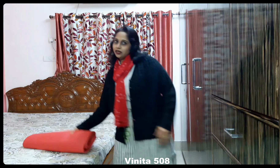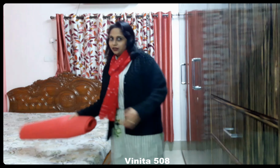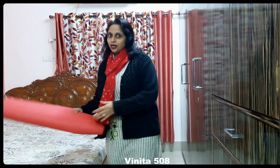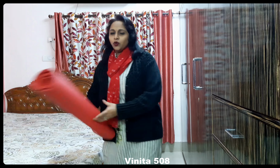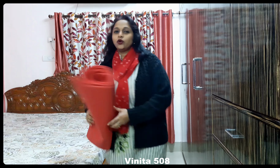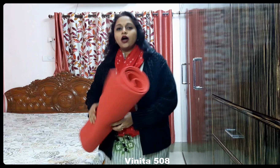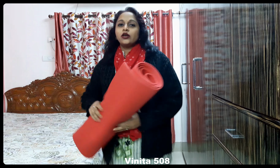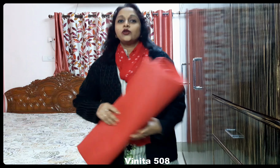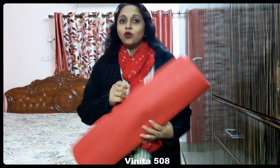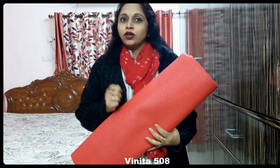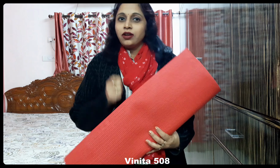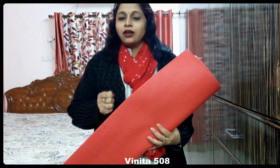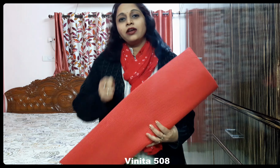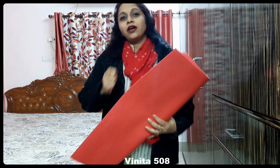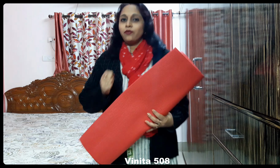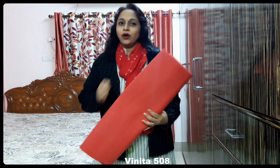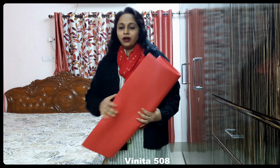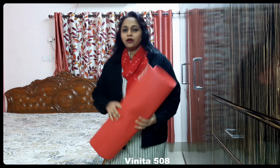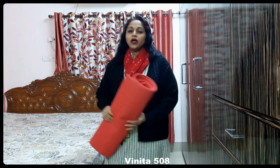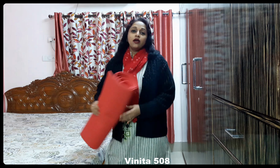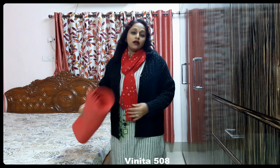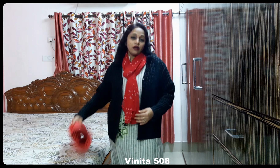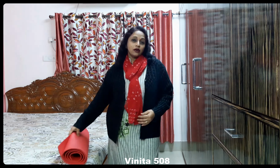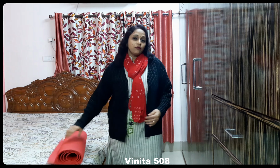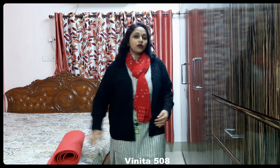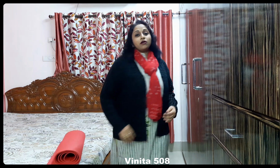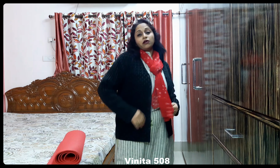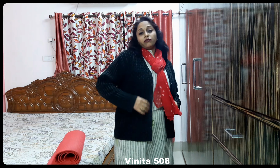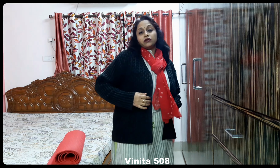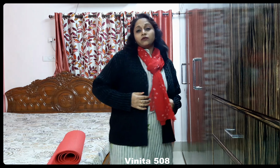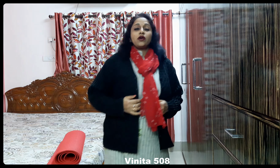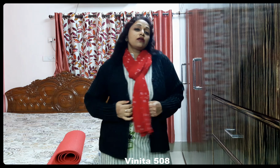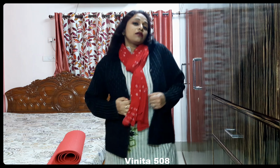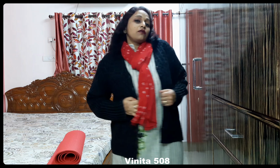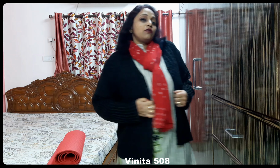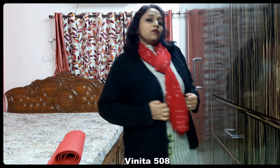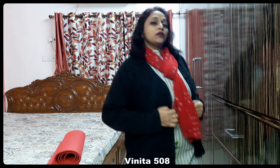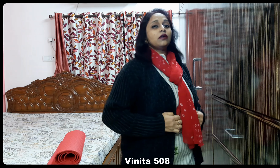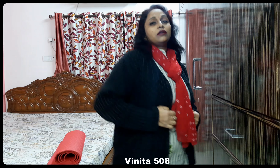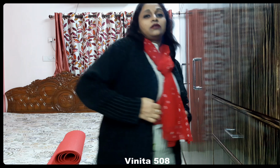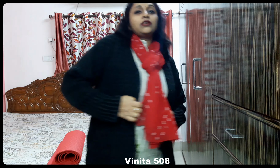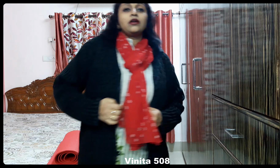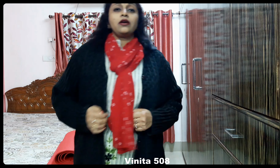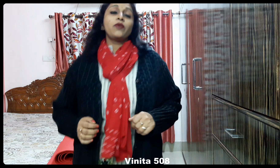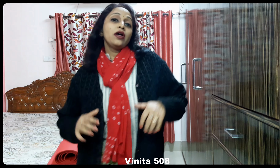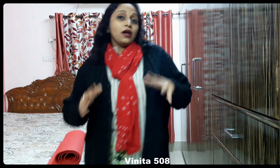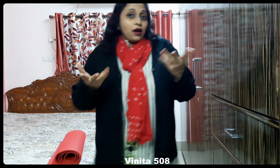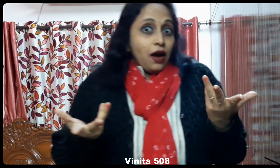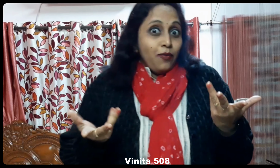वीकेंड आयल दरी उठाए दौड़ी रानी के बंगले में, रंग बिरंगा ड्रेस पहनकर घूमत आनी जंगले में,